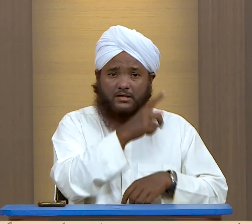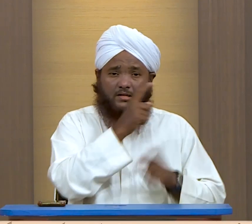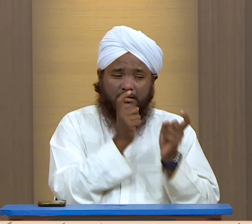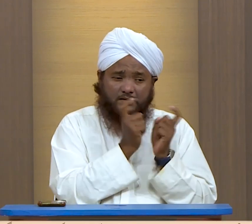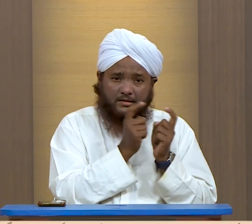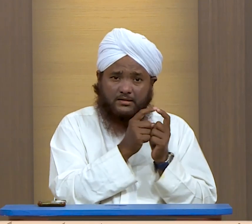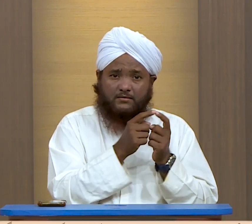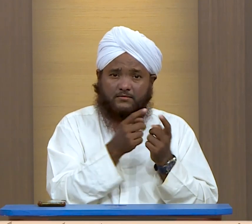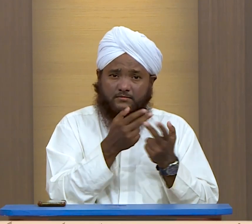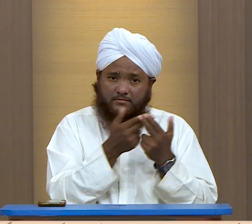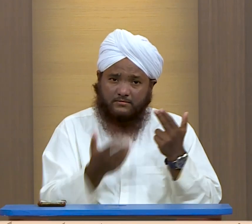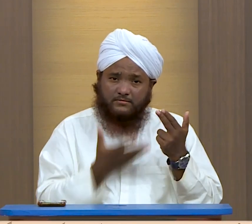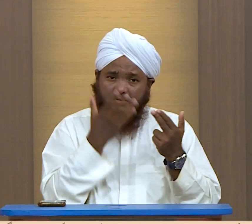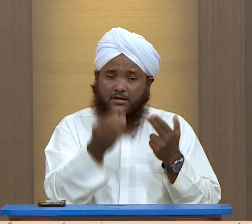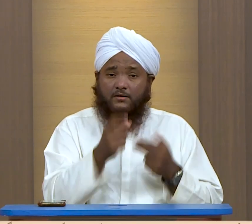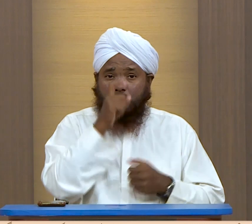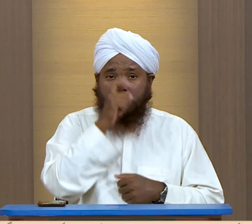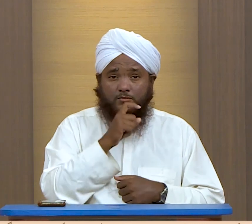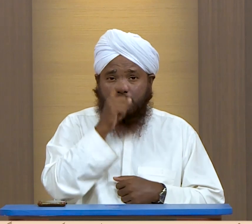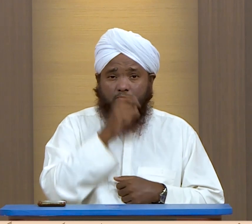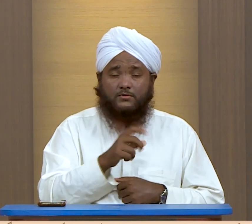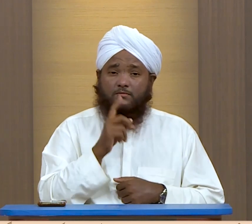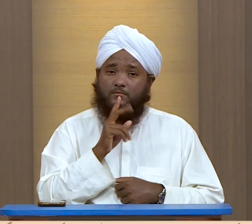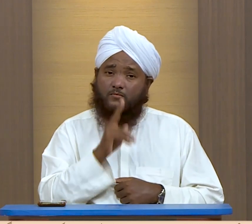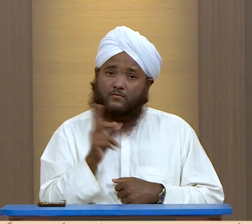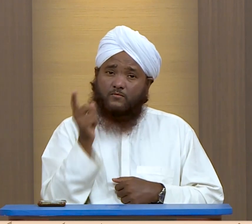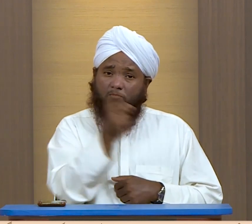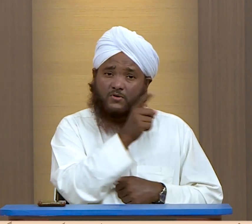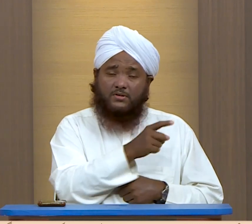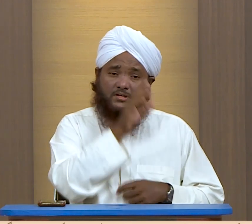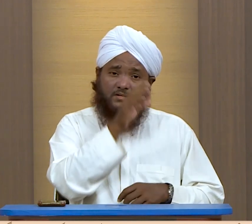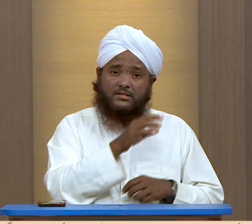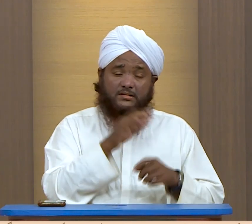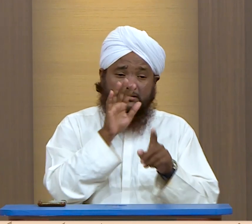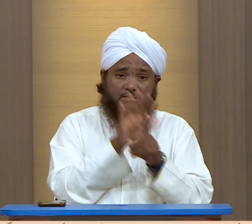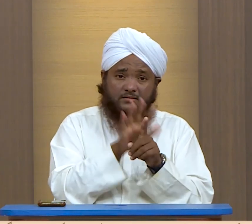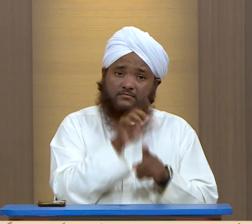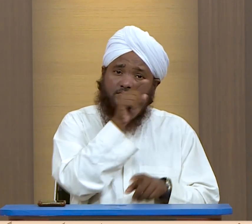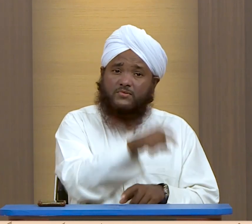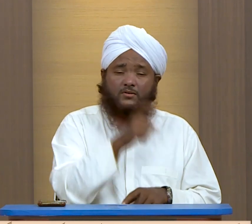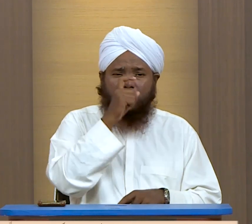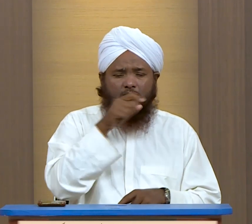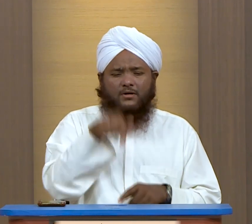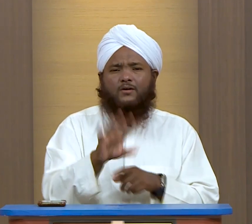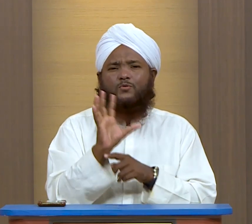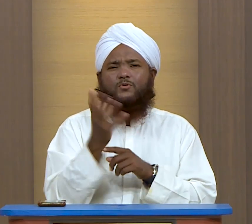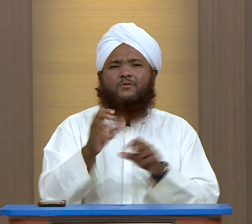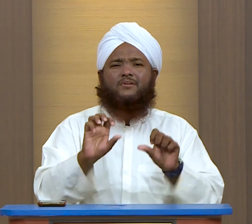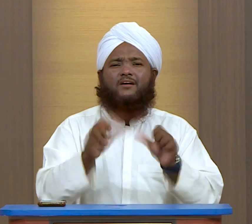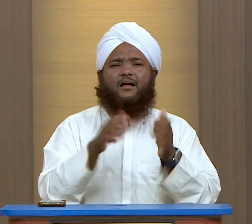درس عبرت ہے، وہیں جھوٹ بولنے والوں کے لیے بھی سبق موجود ہے۔ جھوٹ بول کر اس فانی دنیا میں وقتی کامیابی پانے والا